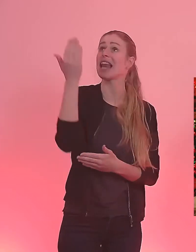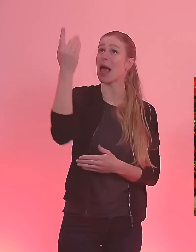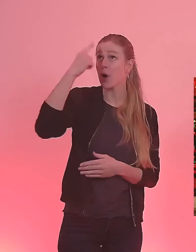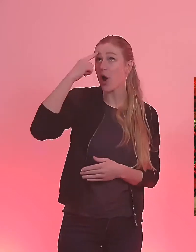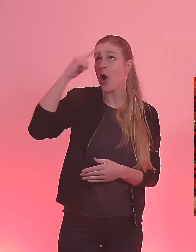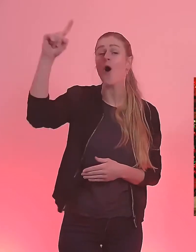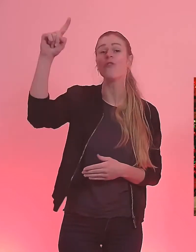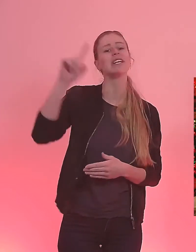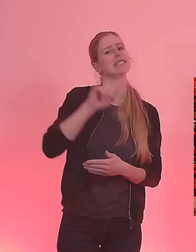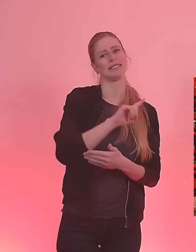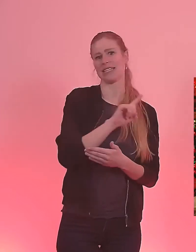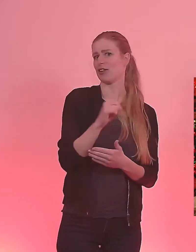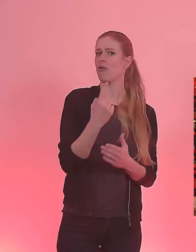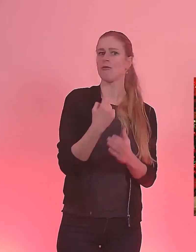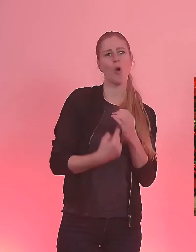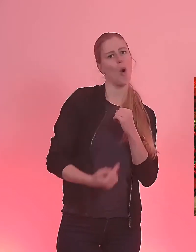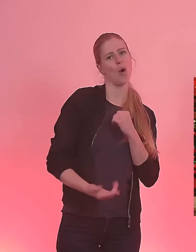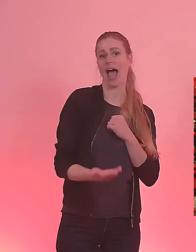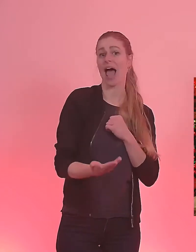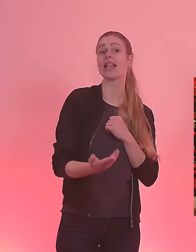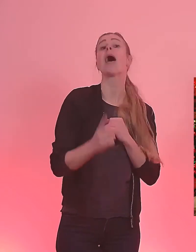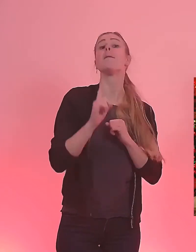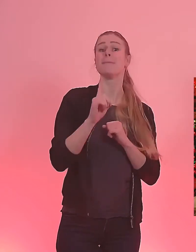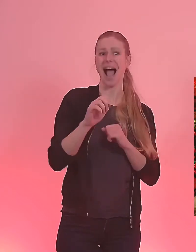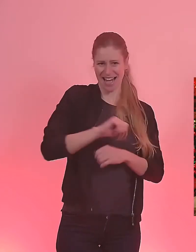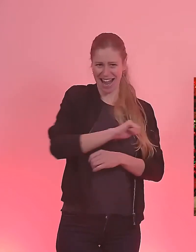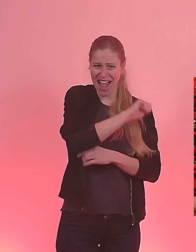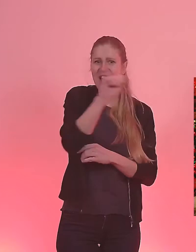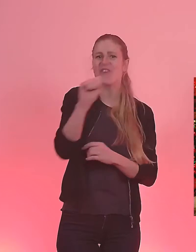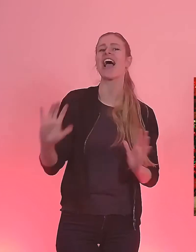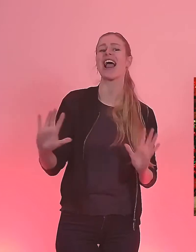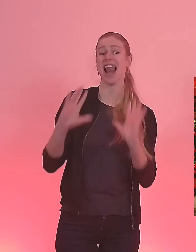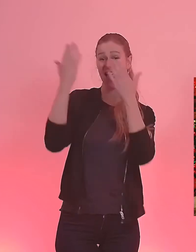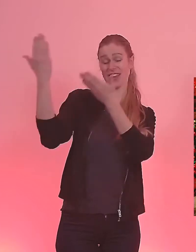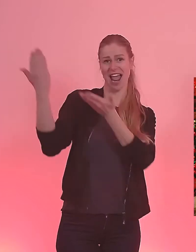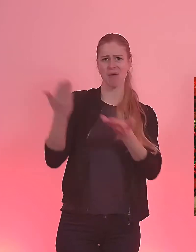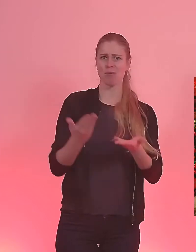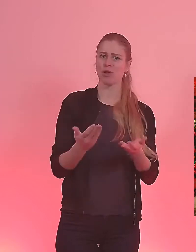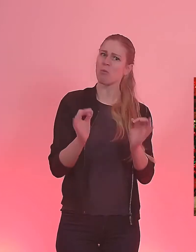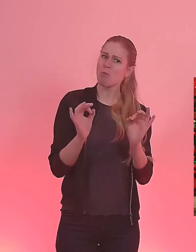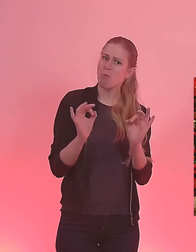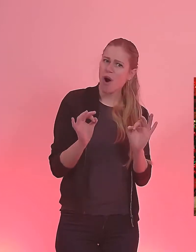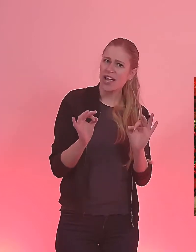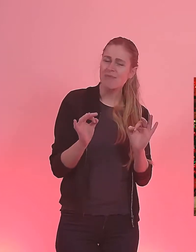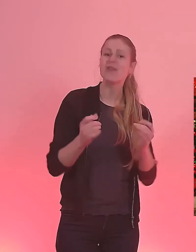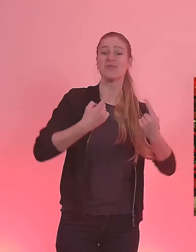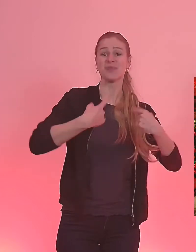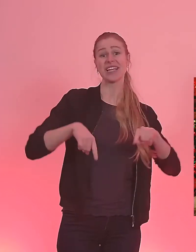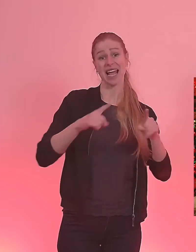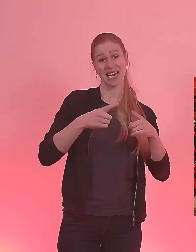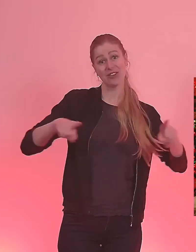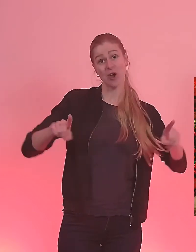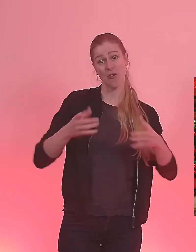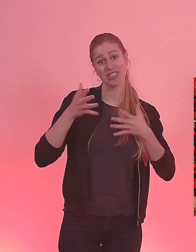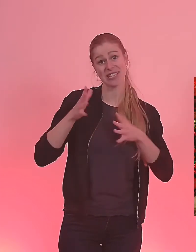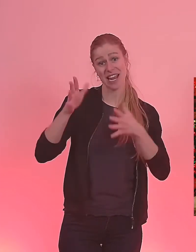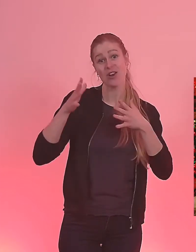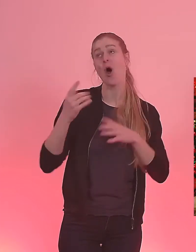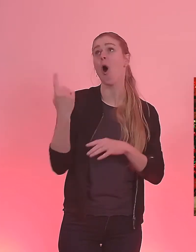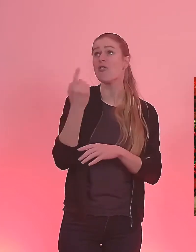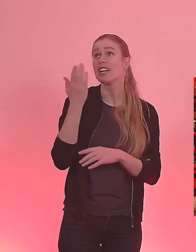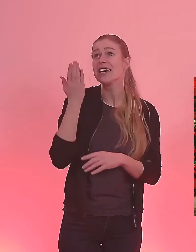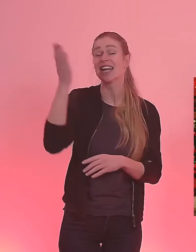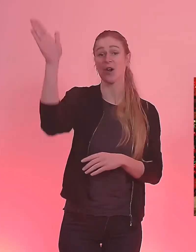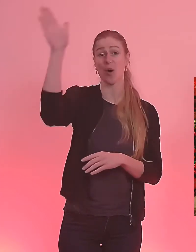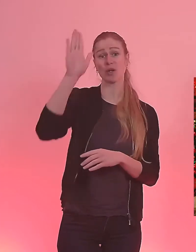gelooft, zal niet verloren gaan, maar zal het eeuwige leven hebben. Mooi, hè? Hey, en daar gaan we een lied over zingen. Over die God die